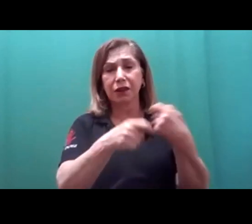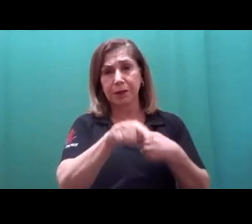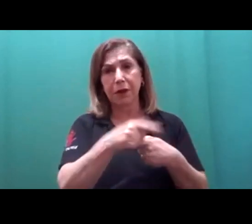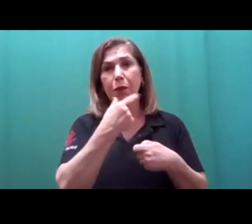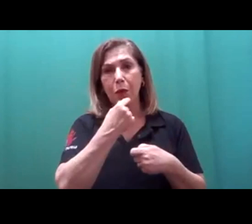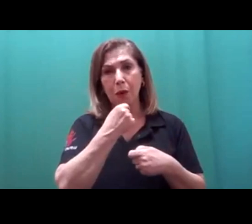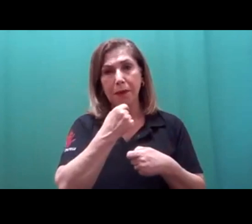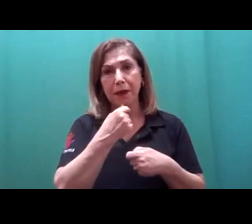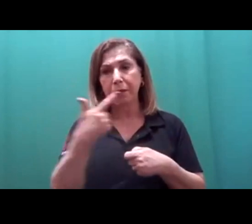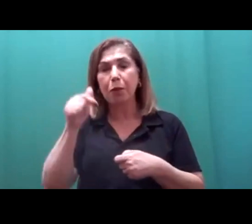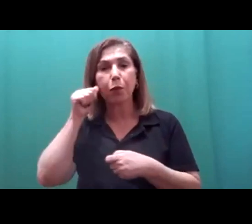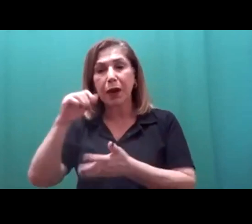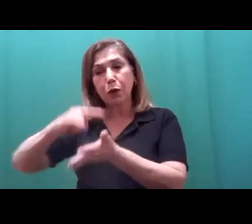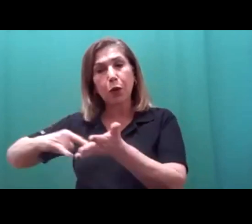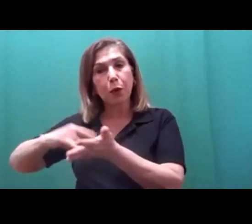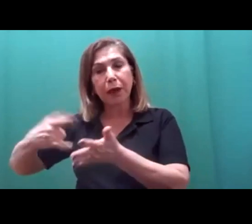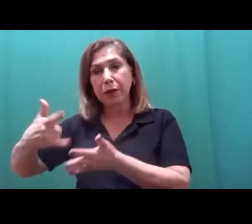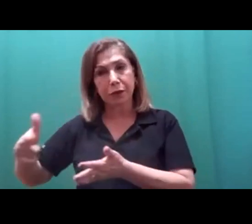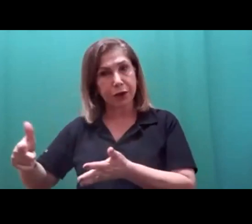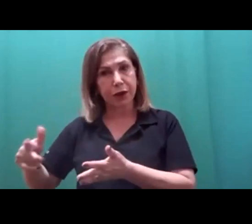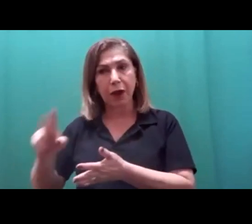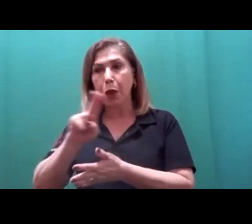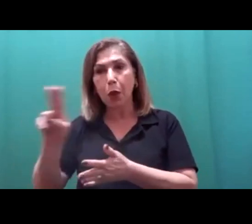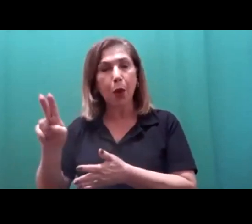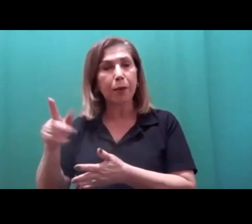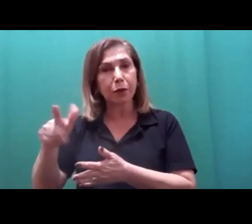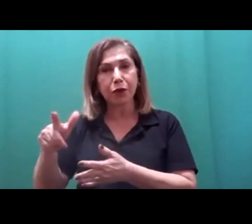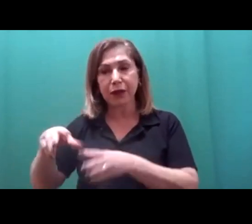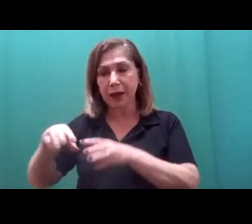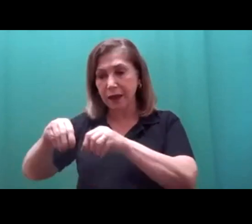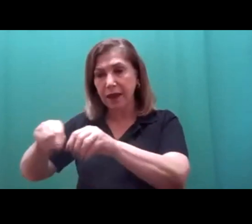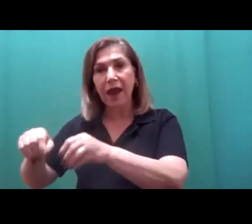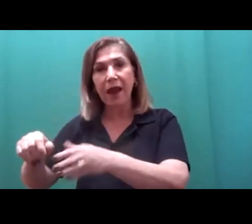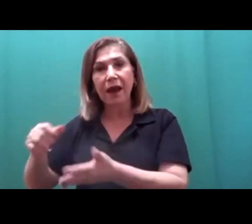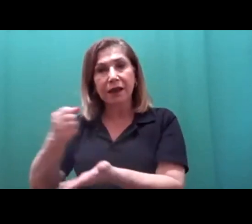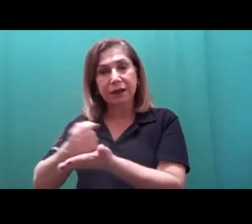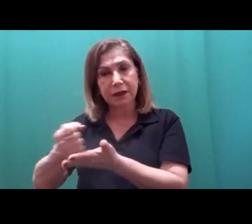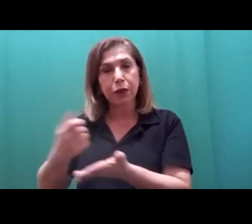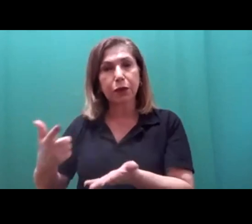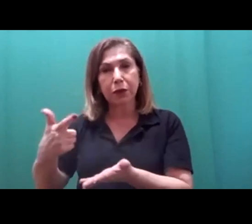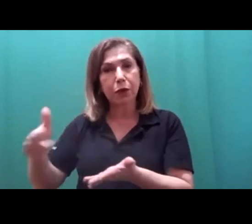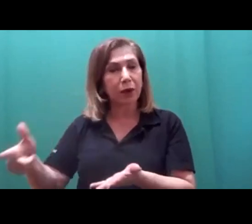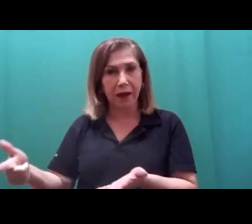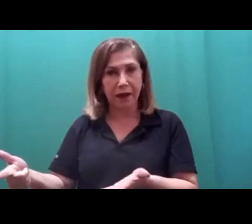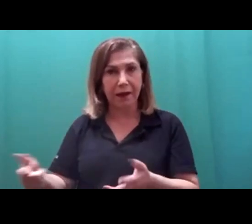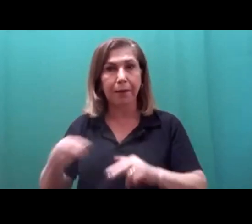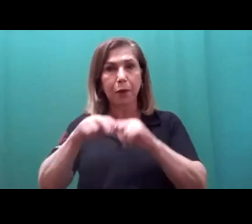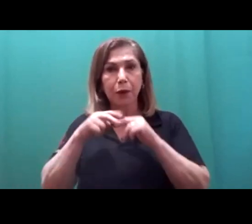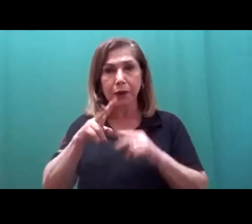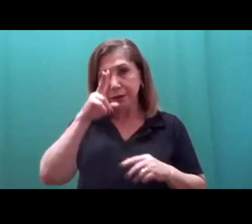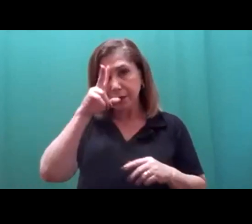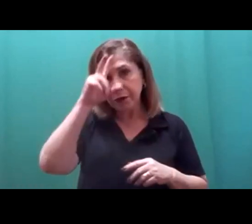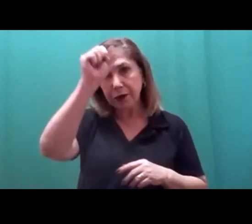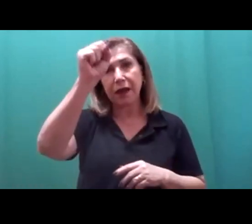tinham documento, muitas mulheres não estavam com seu nome na terra. Então, você tem um outro processo de fortalecimento das pessoas que